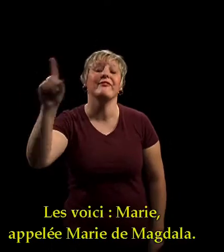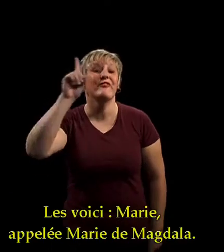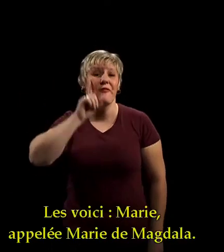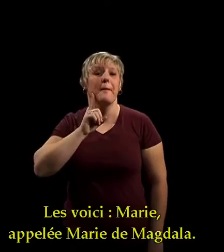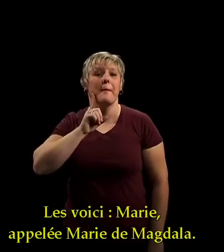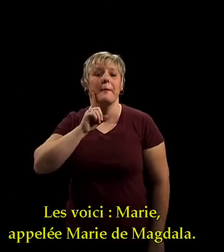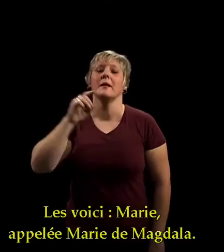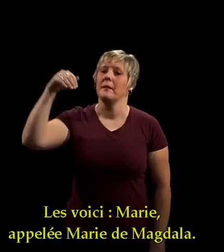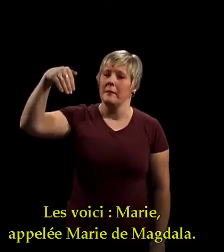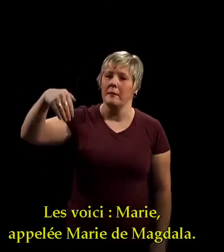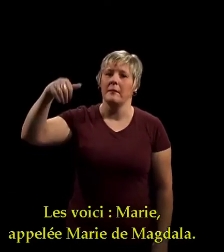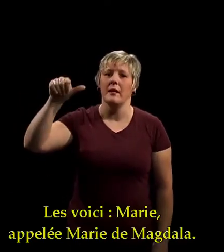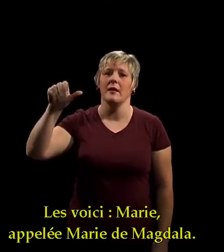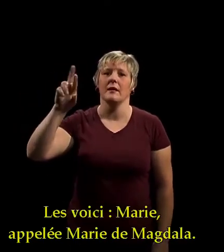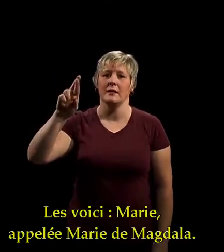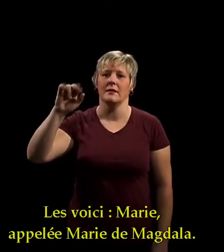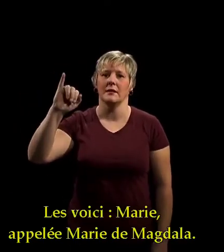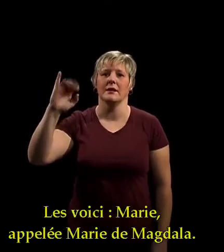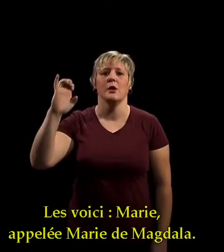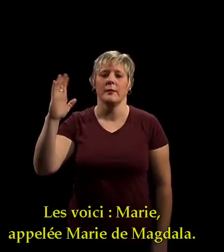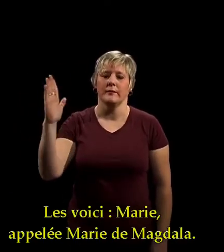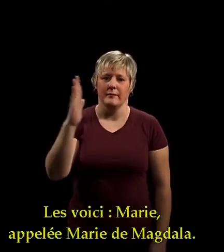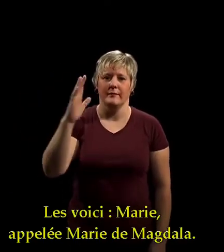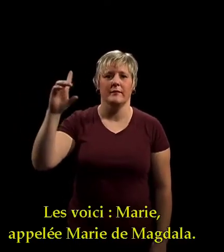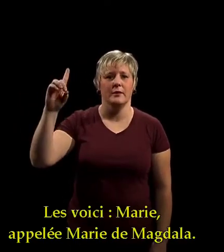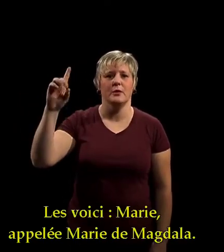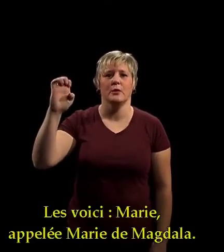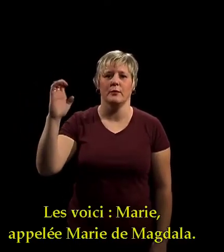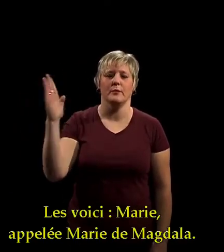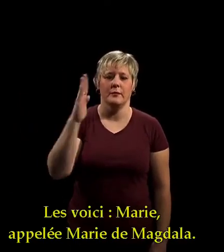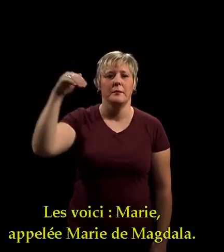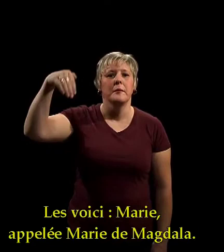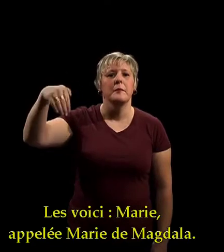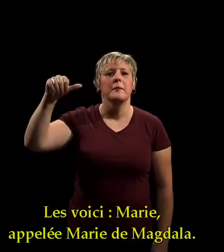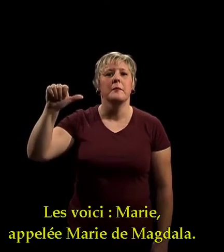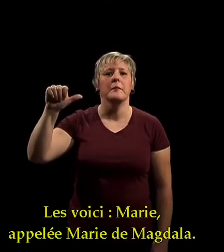Les voici. Marie, appelée Marie de Magdala.